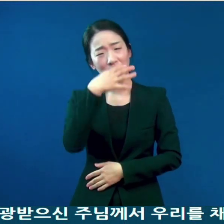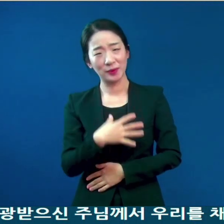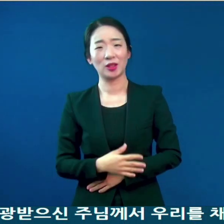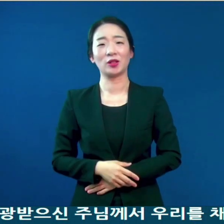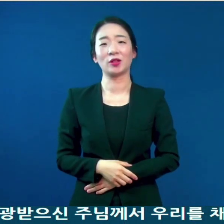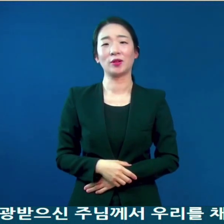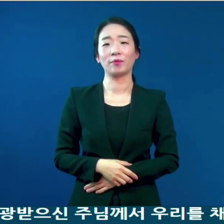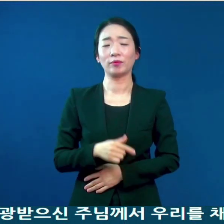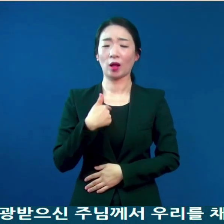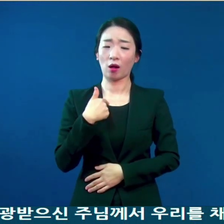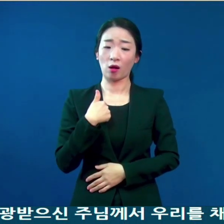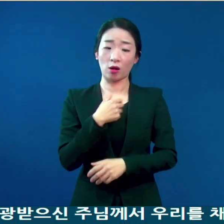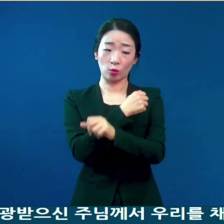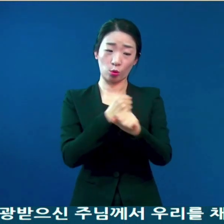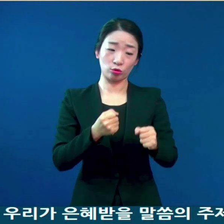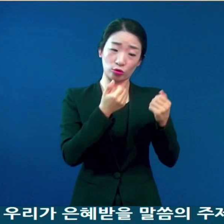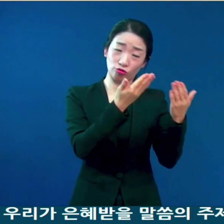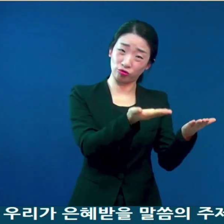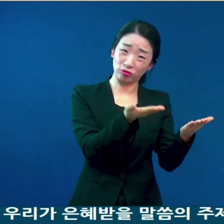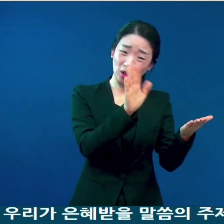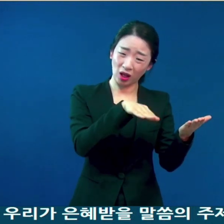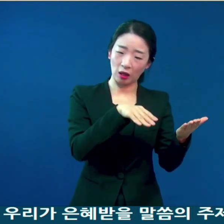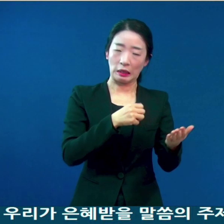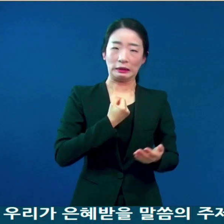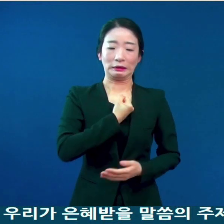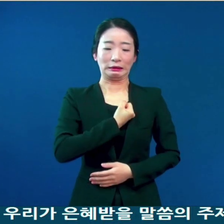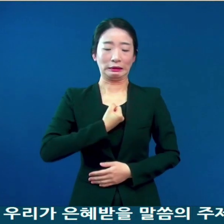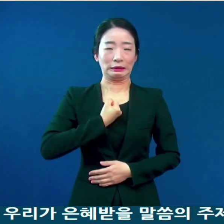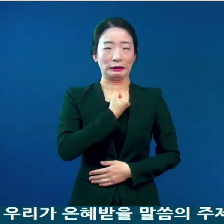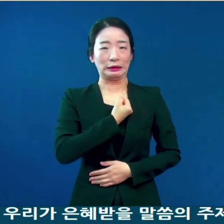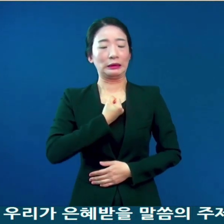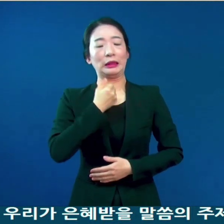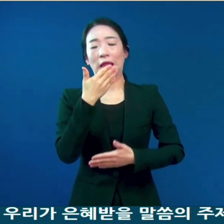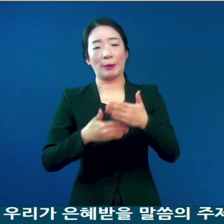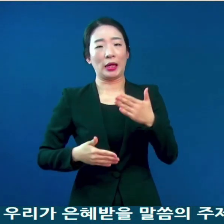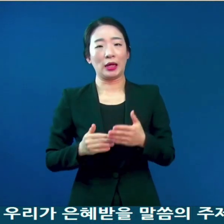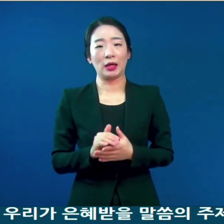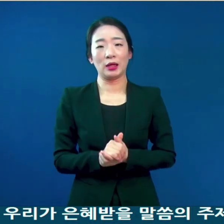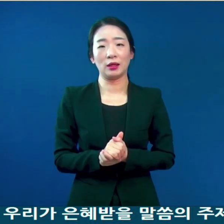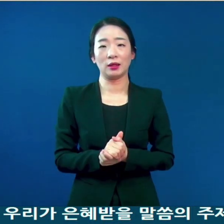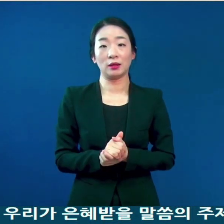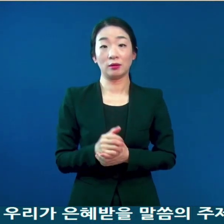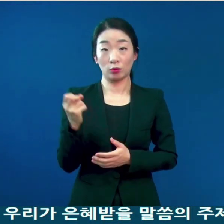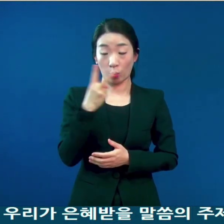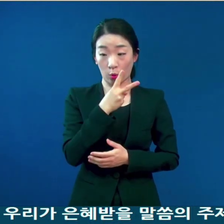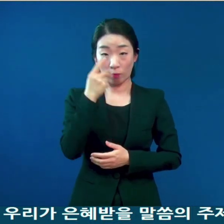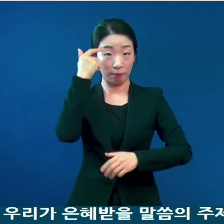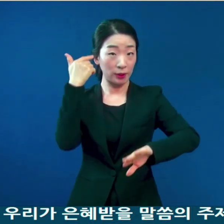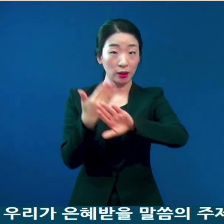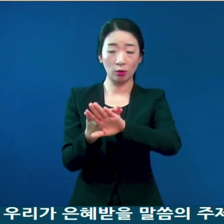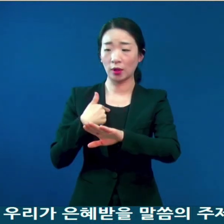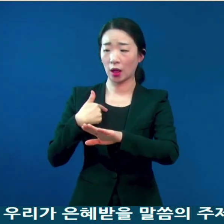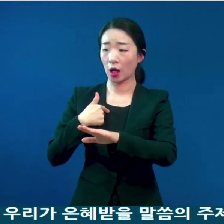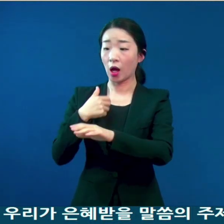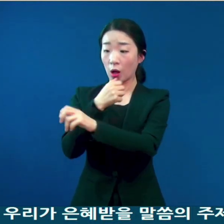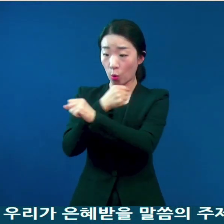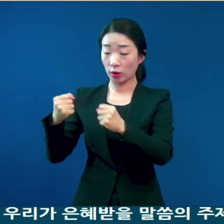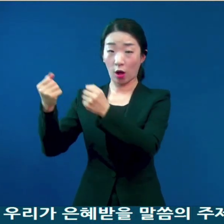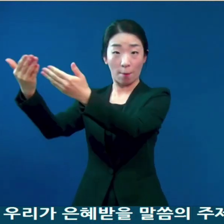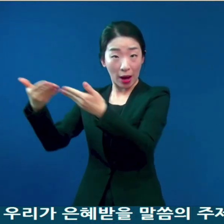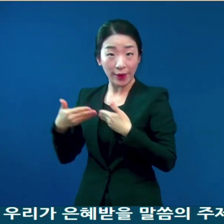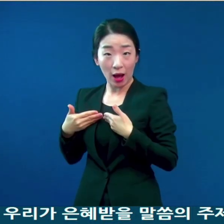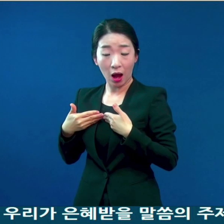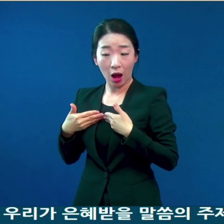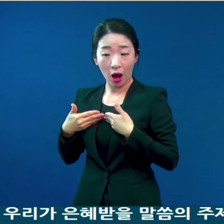것 같은데 여전히 앙금이 남아있는 경우가 많습니다. 반대로 용서를 받은 것